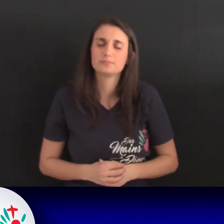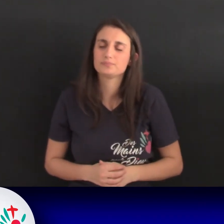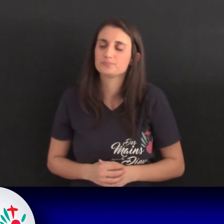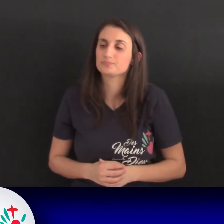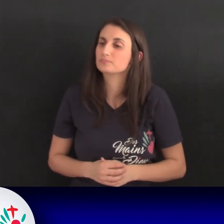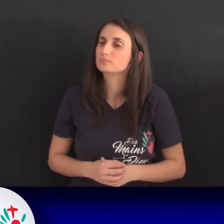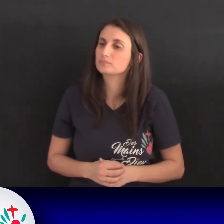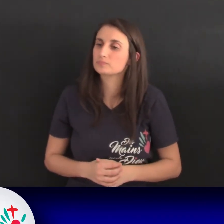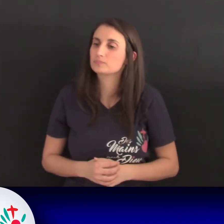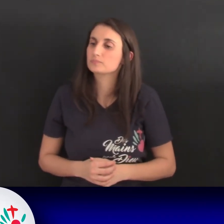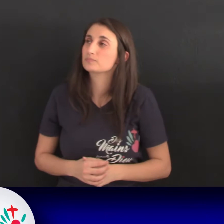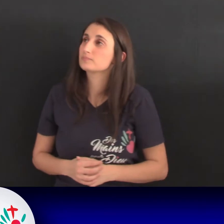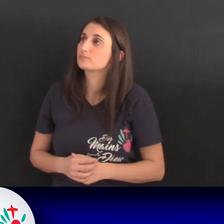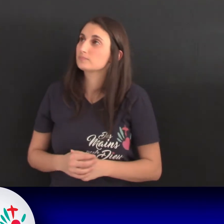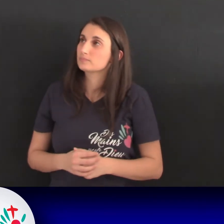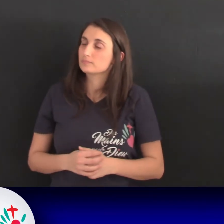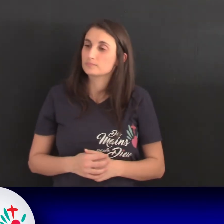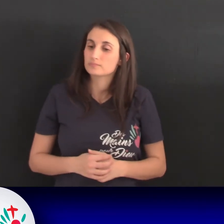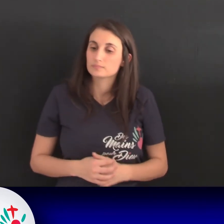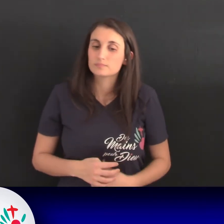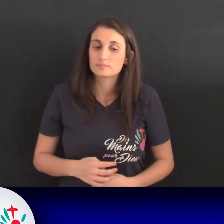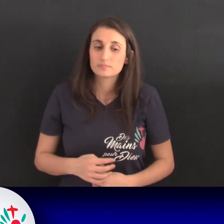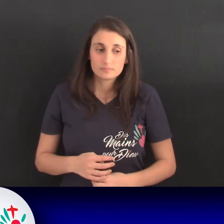Roi d'éternité,